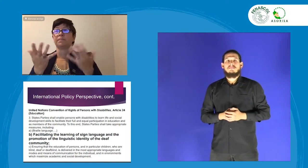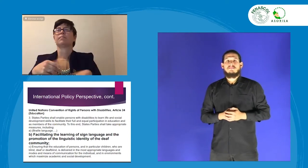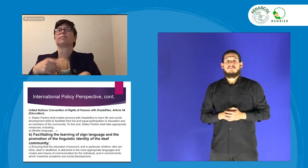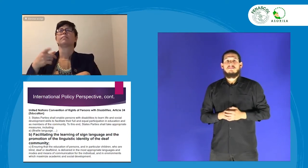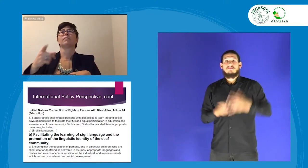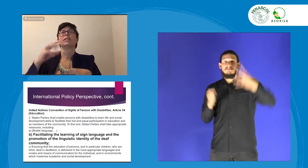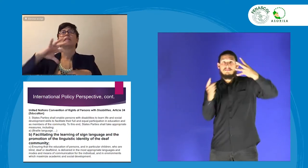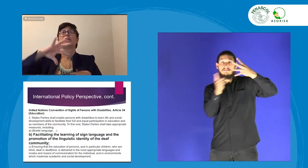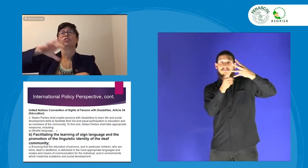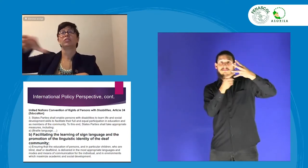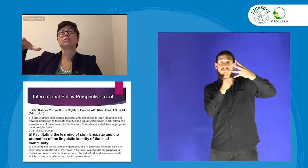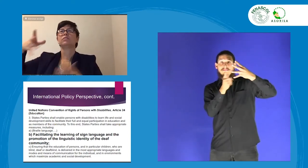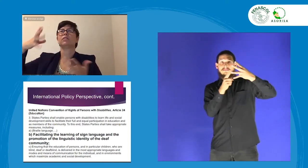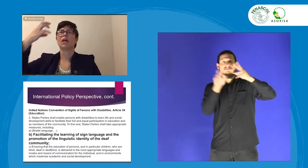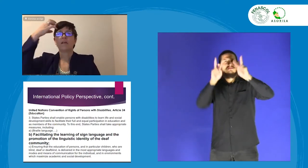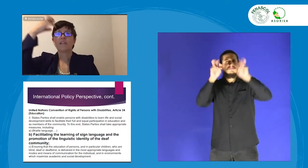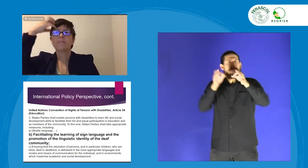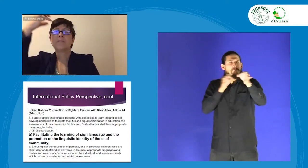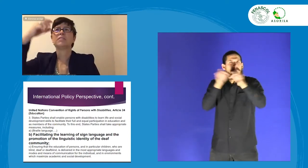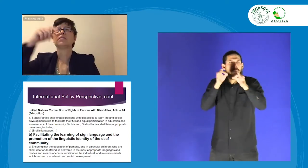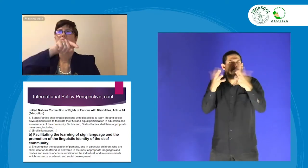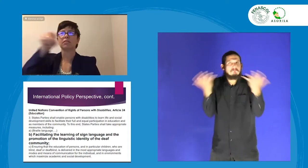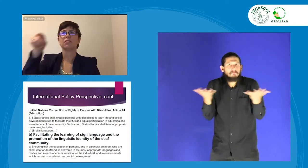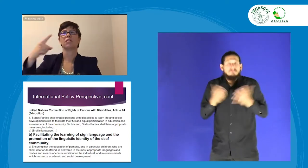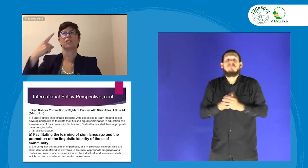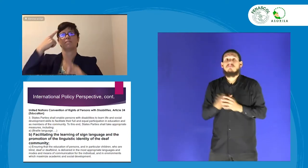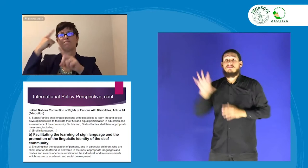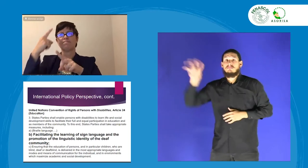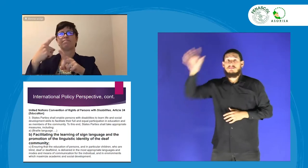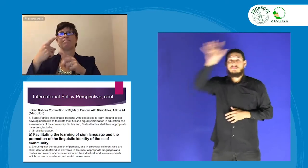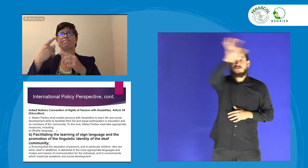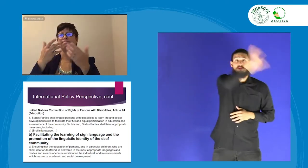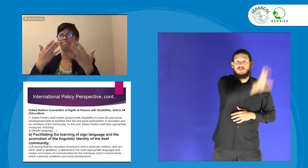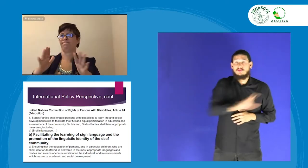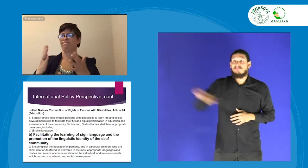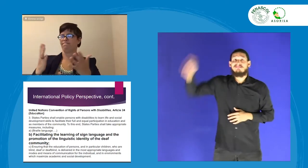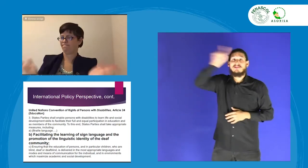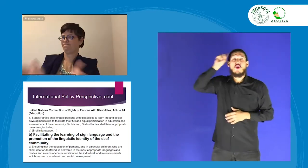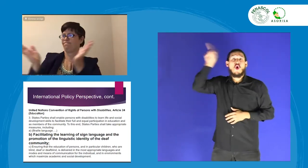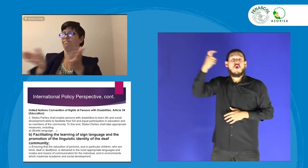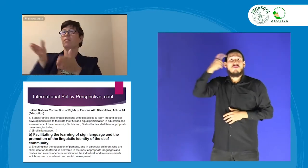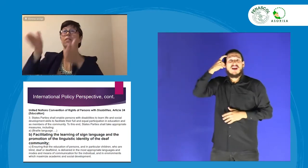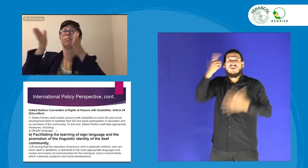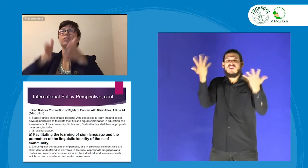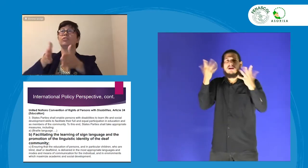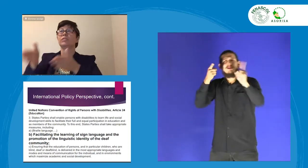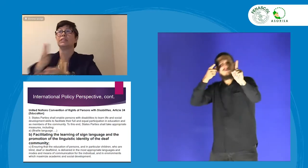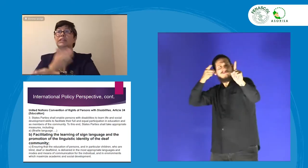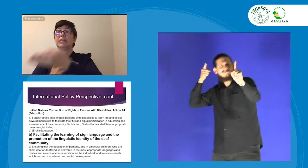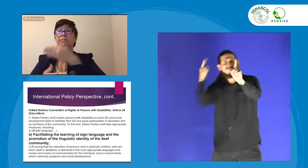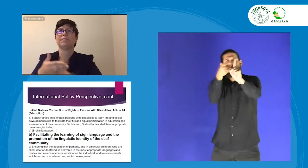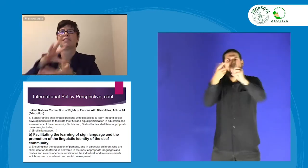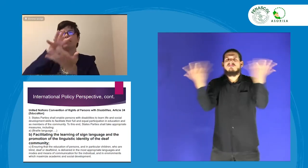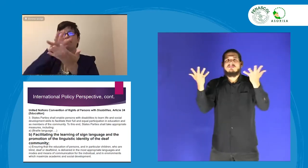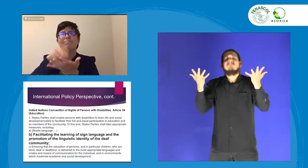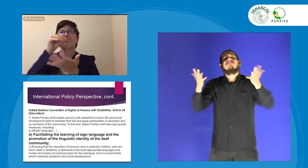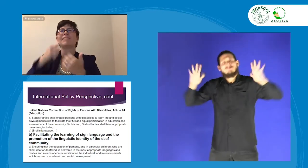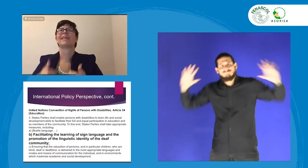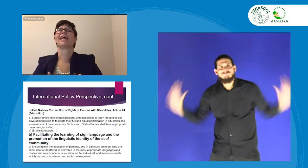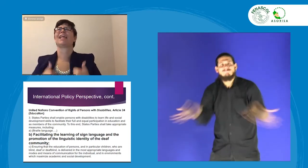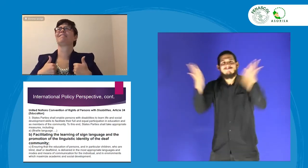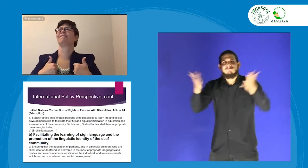Lo tercero es que los gobiernos de los diferentes países deben